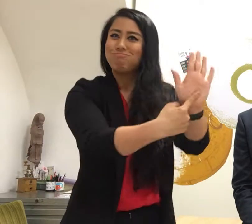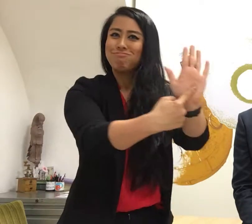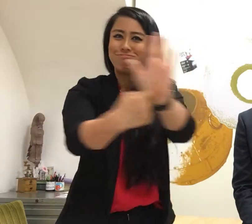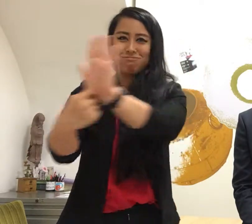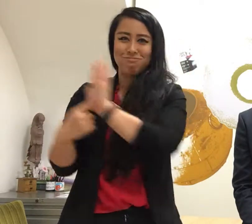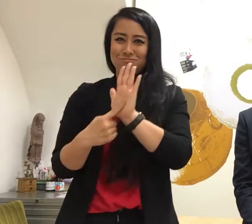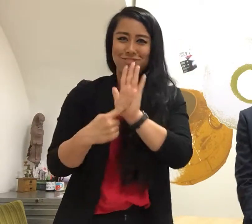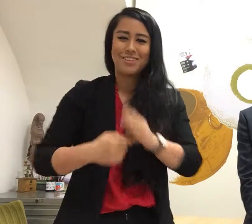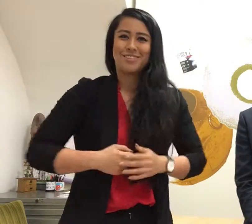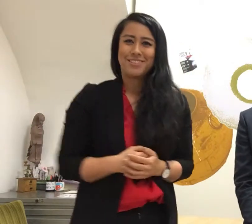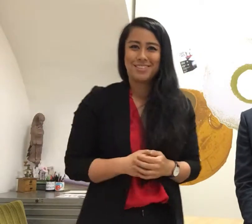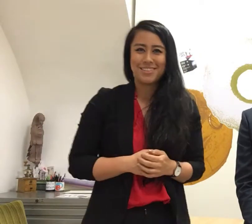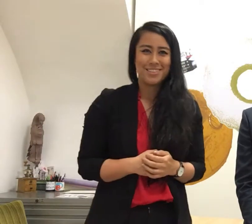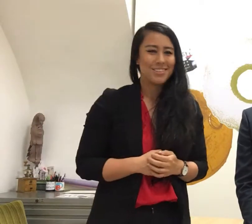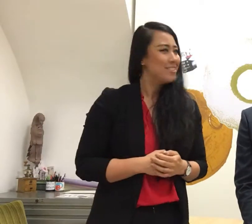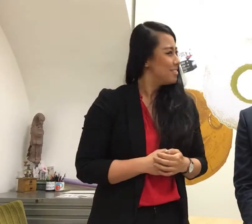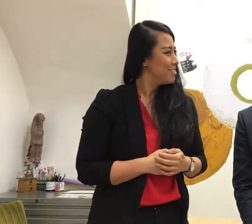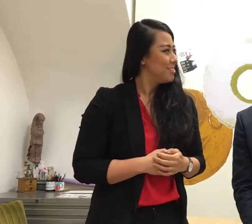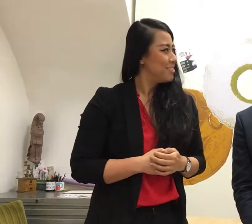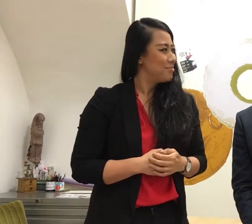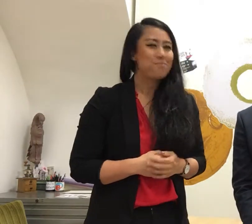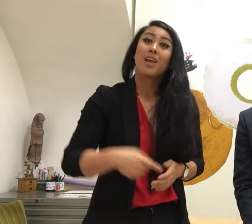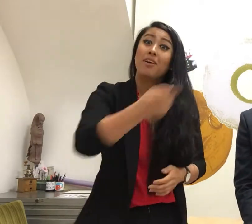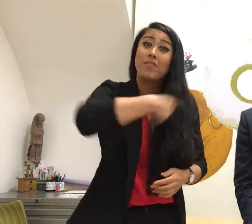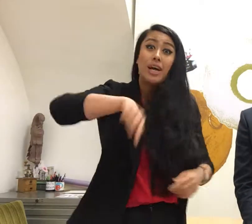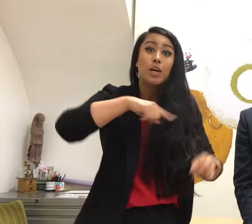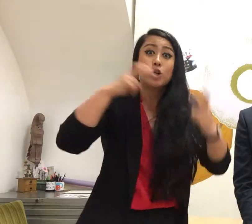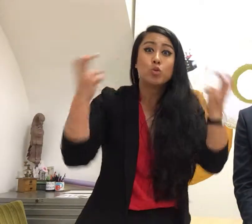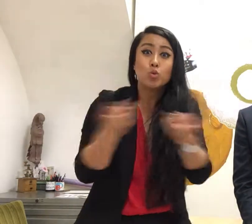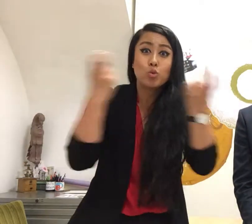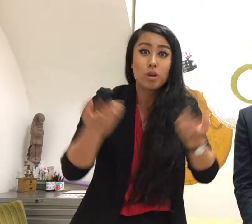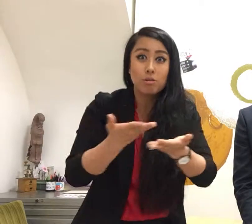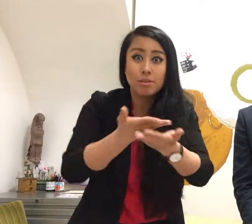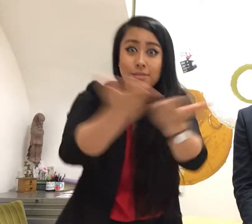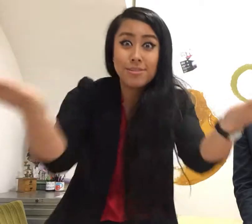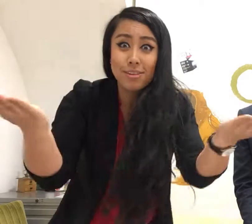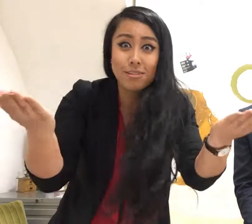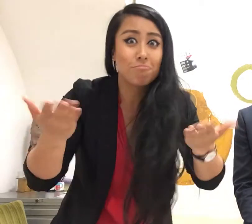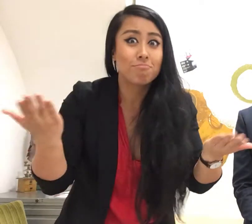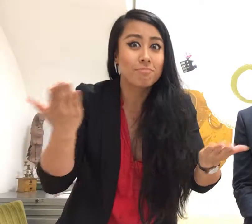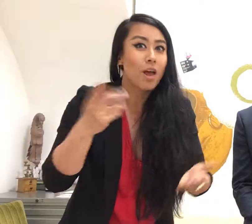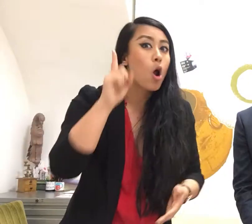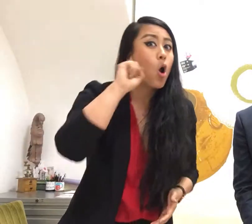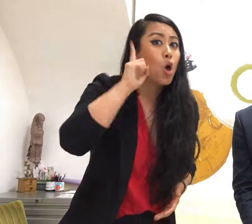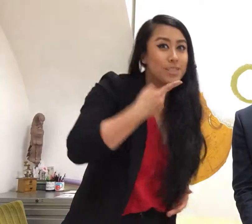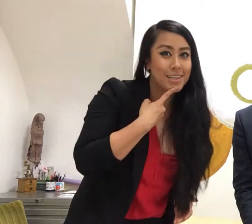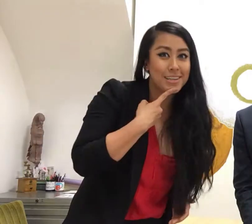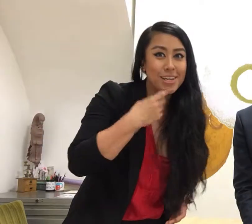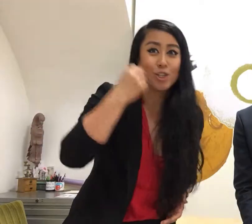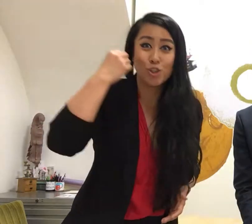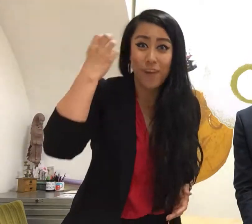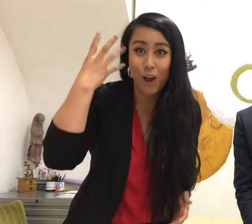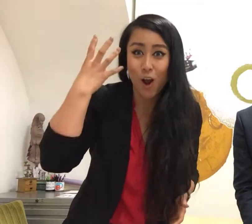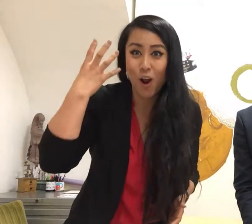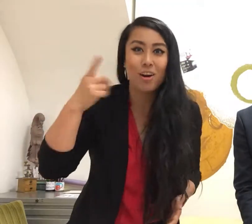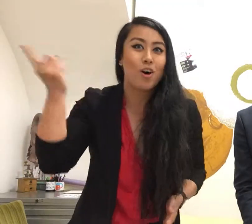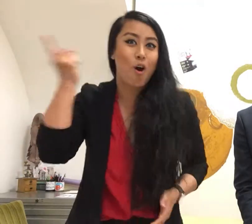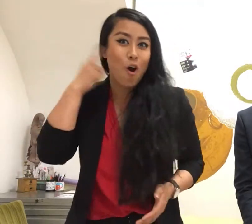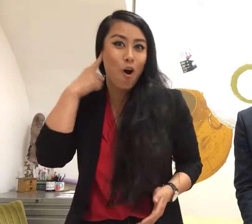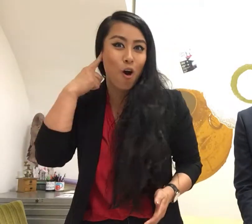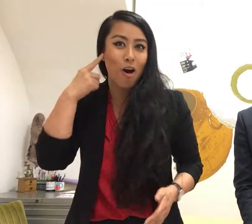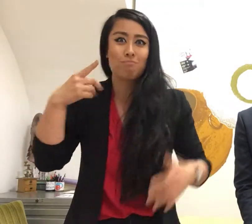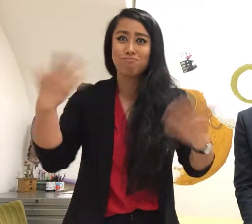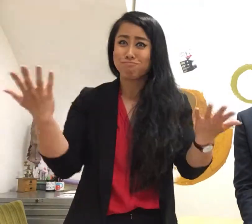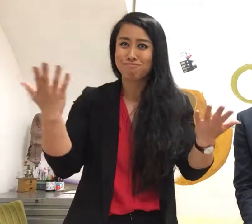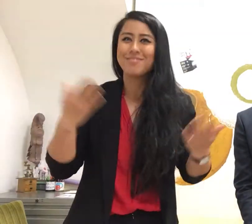wollen wir sie dann auch herzeigen und präsentieren. Okay, wir suchen Personen. Wir suchen Hörende,